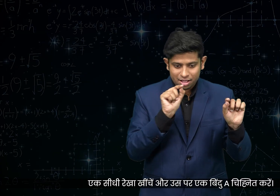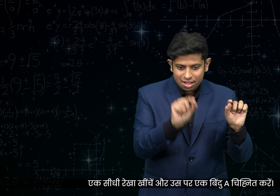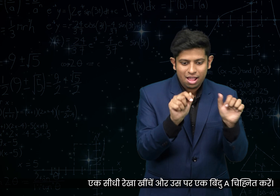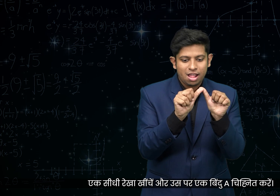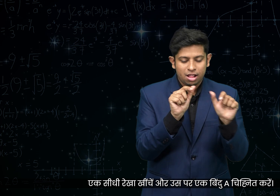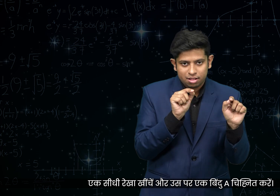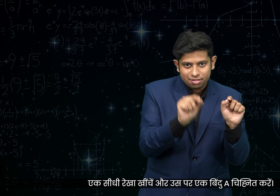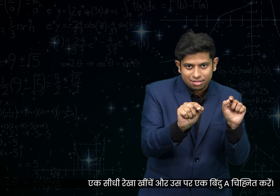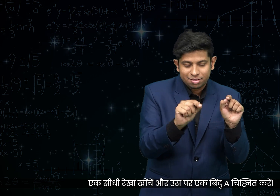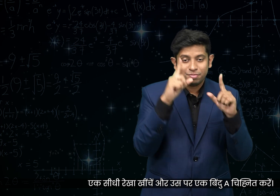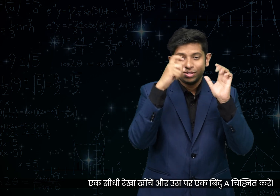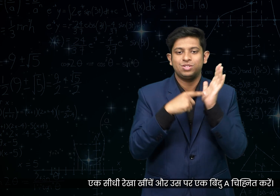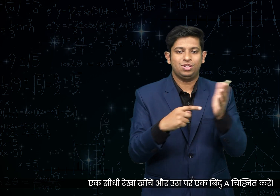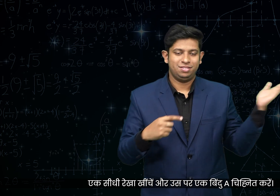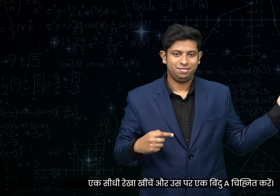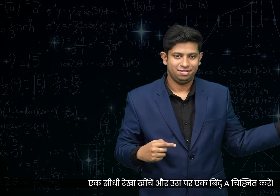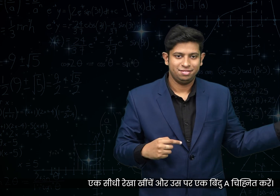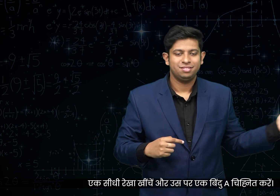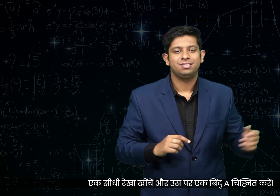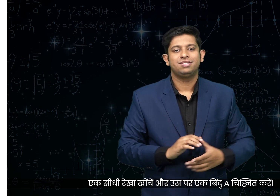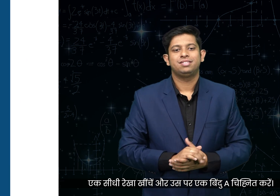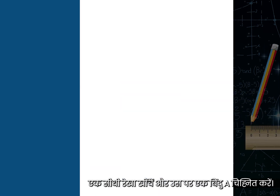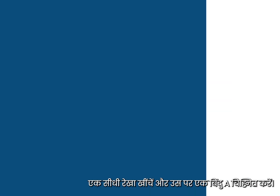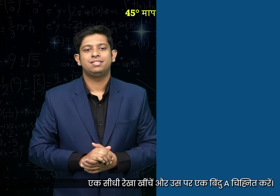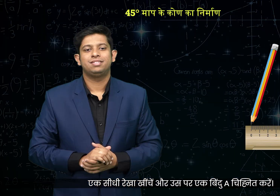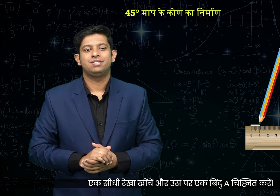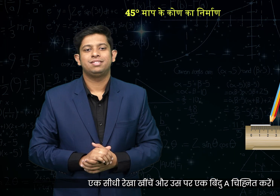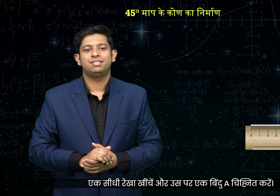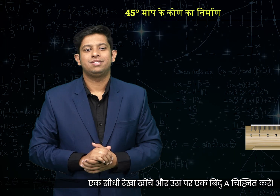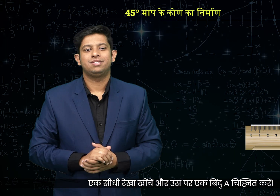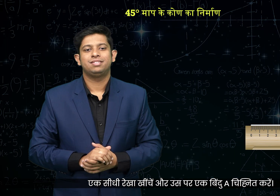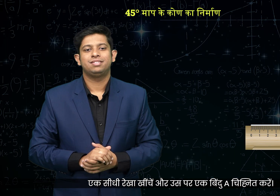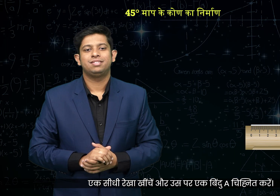और उस पर एक बिंदु A चिह्नित करें।